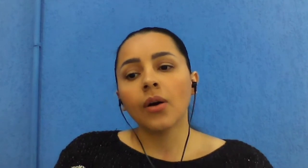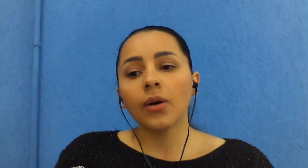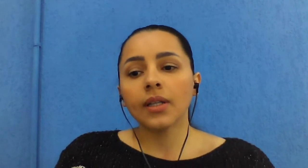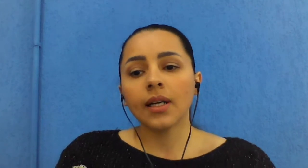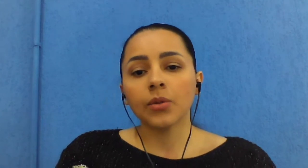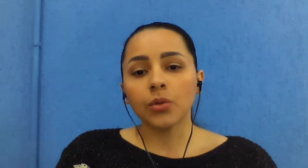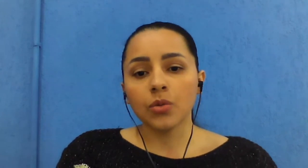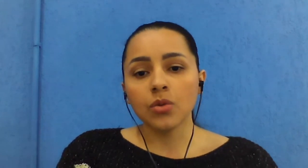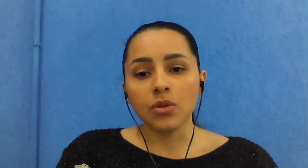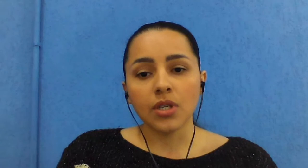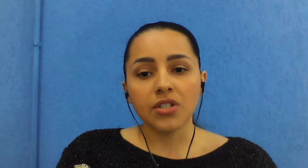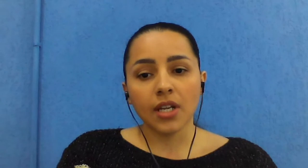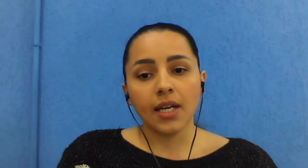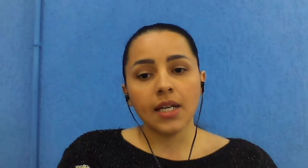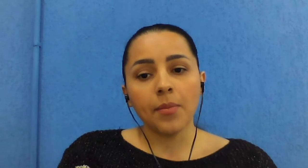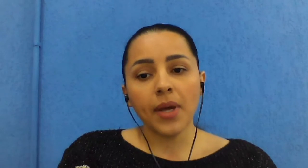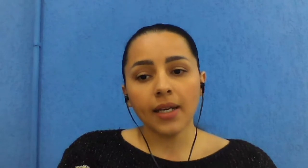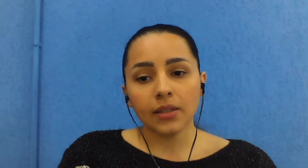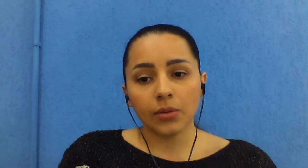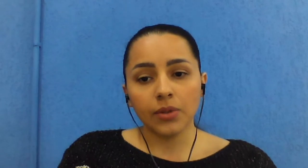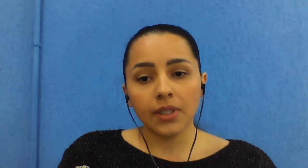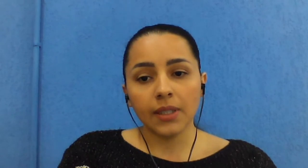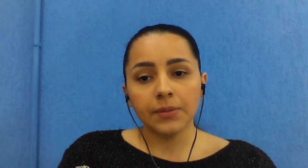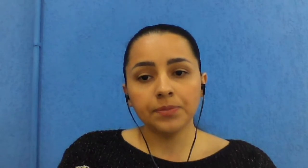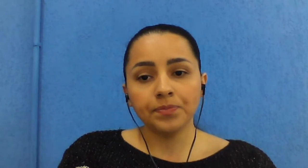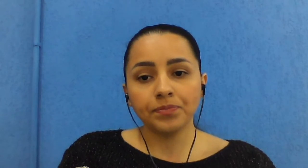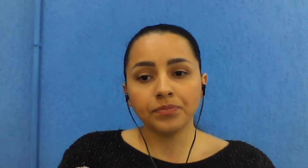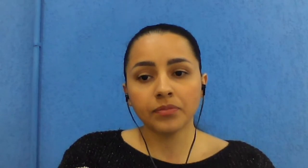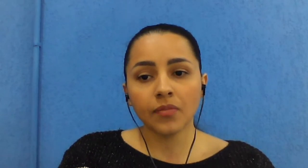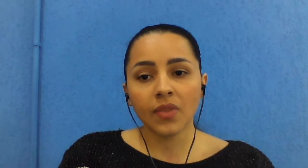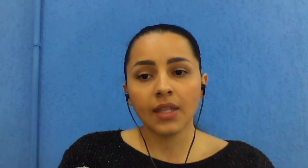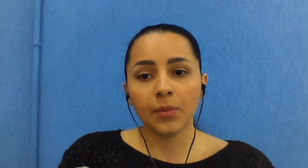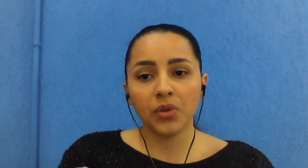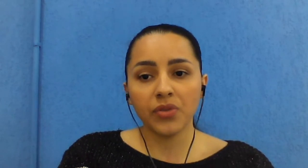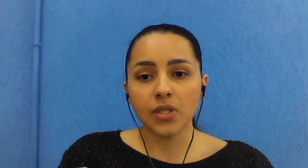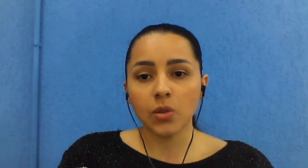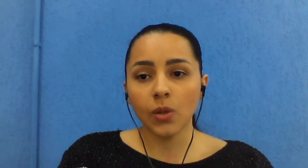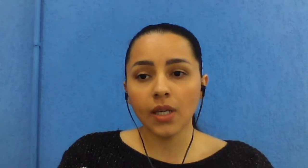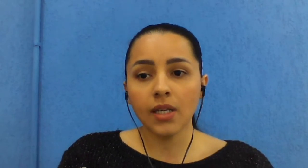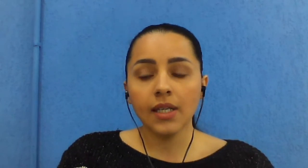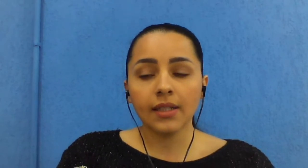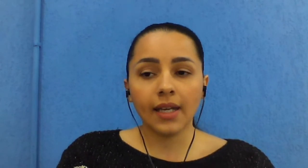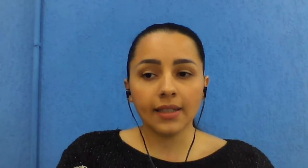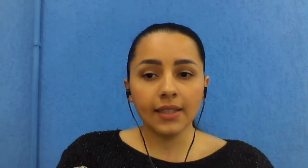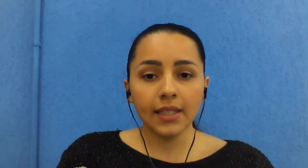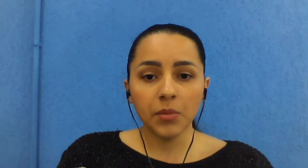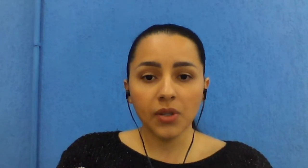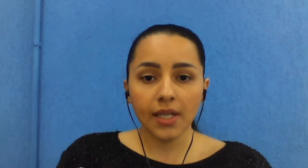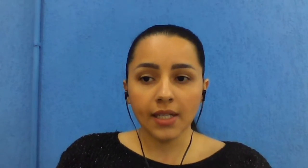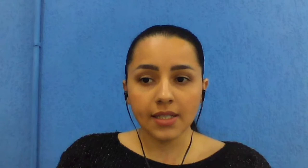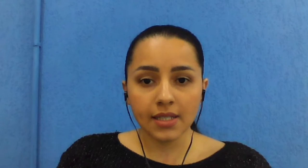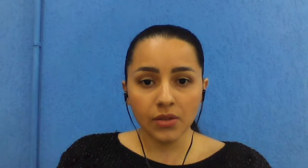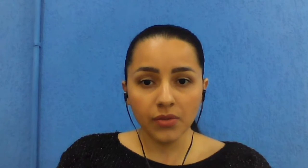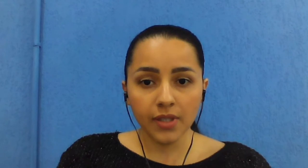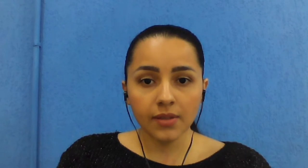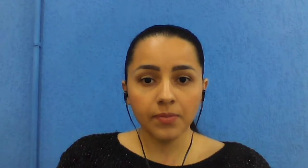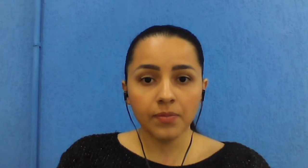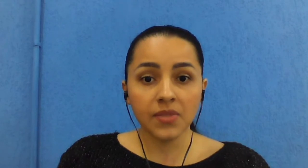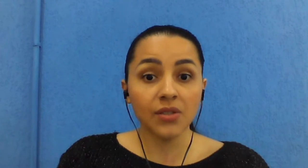Furtado, coordenador do curso de Engenharia Mecatrônica, da professora Dalila